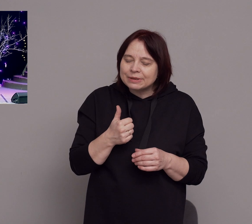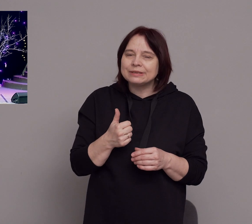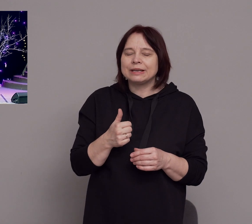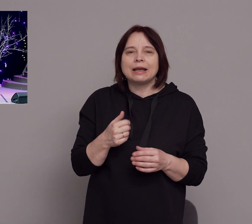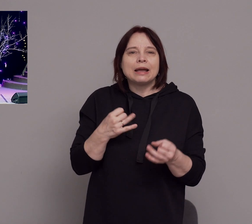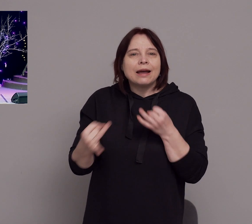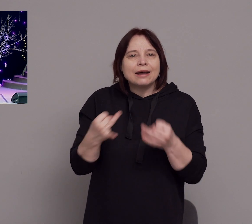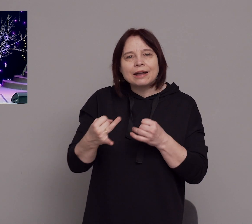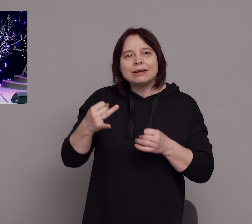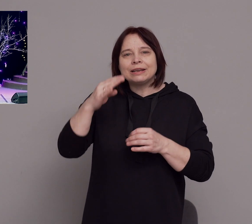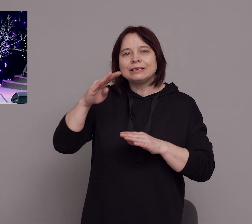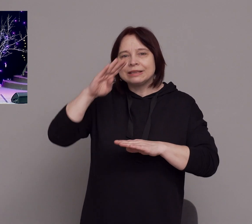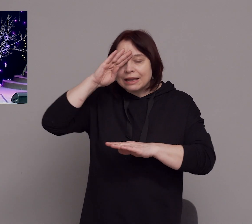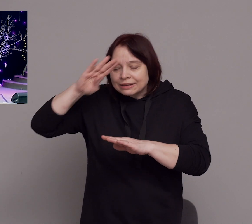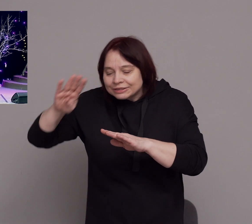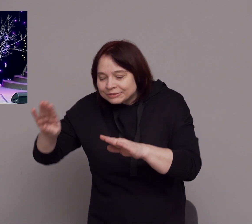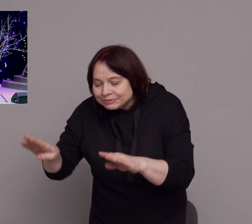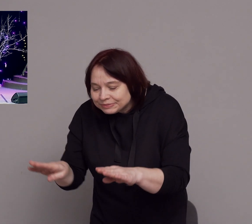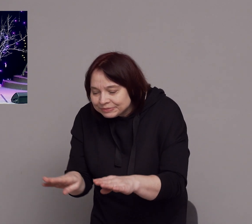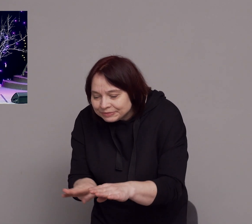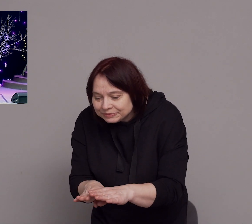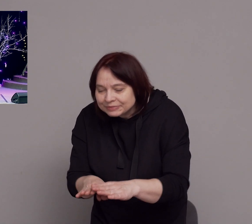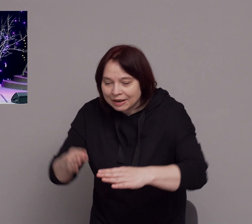оставить о себе впечатление просто? Пытаемся ли мы,